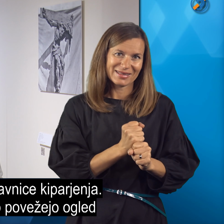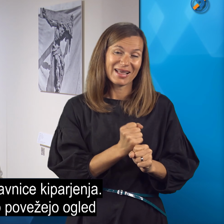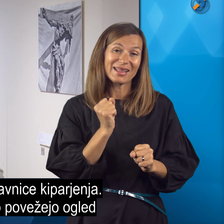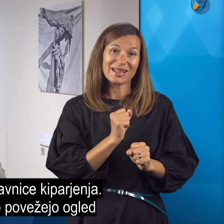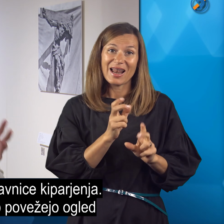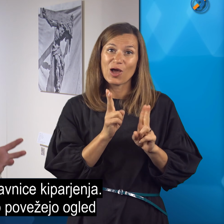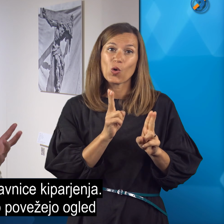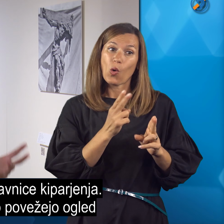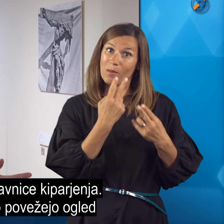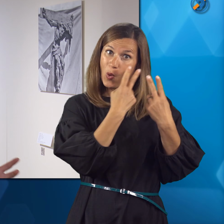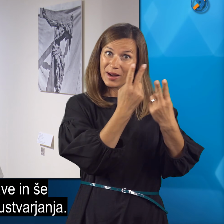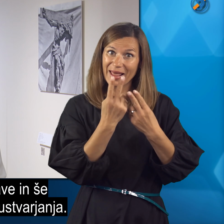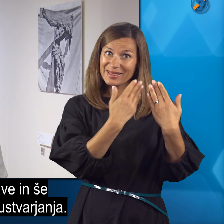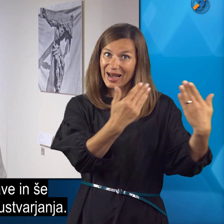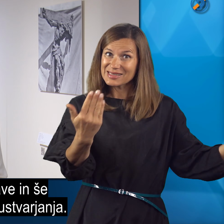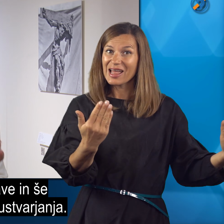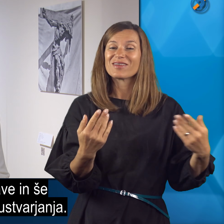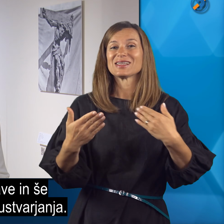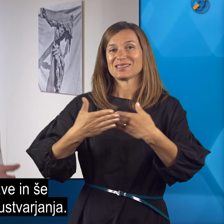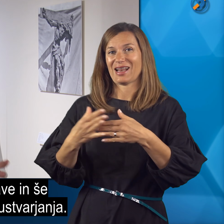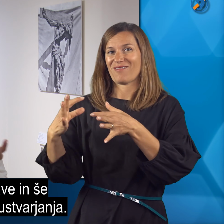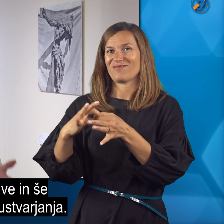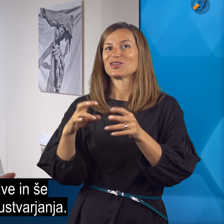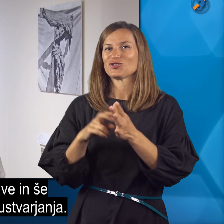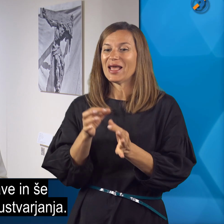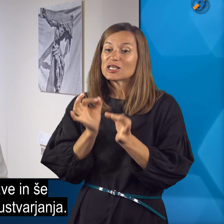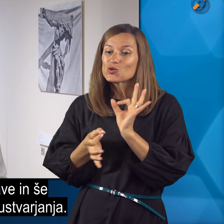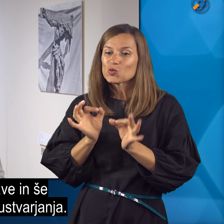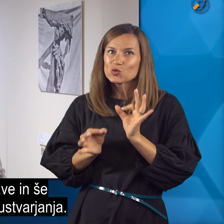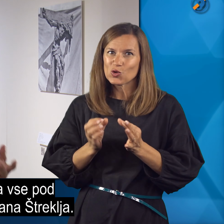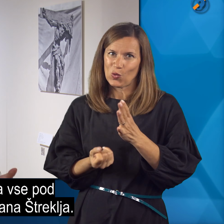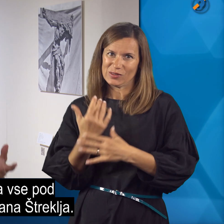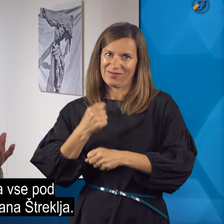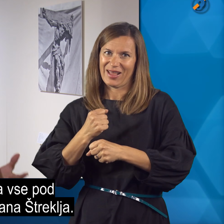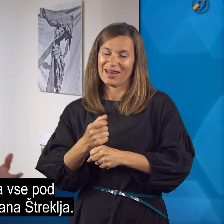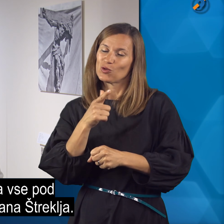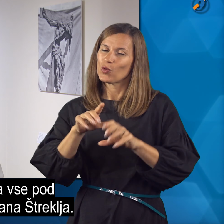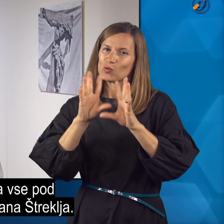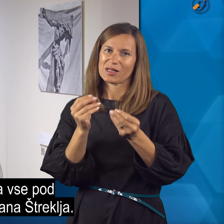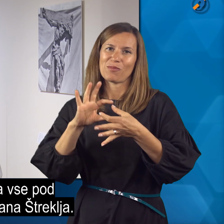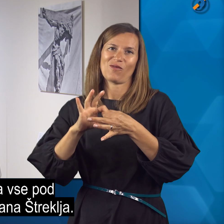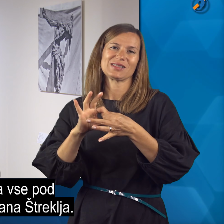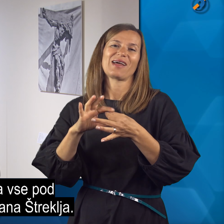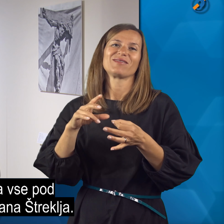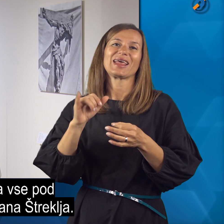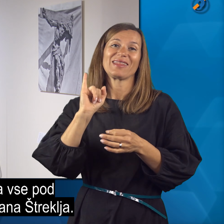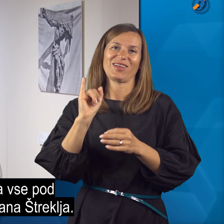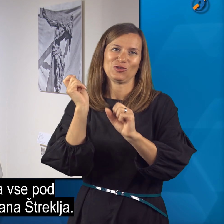tako da si lahko povežejo ogled razstave in pa še izkušnjo ustvarjanja. Seveda vse pod vplivom Ivana